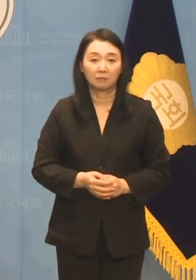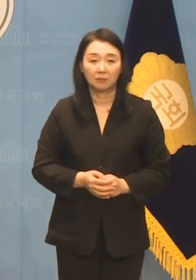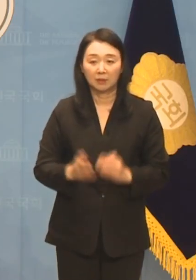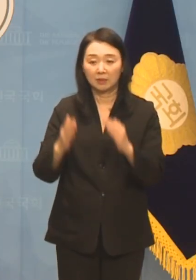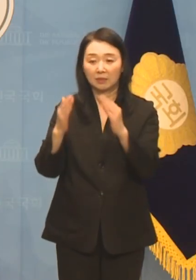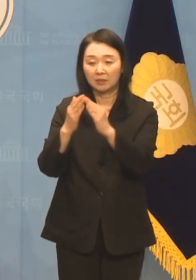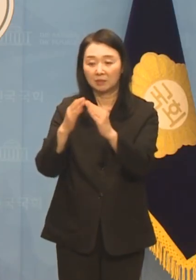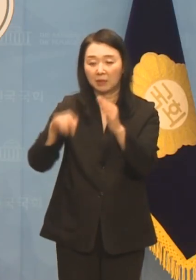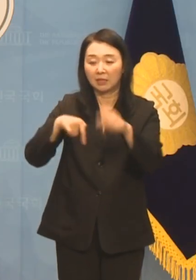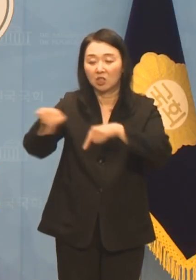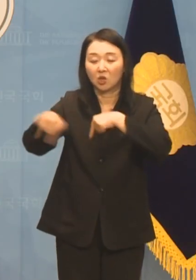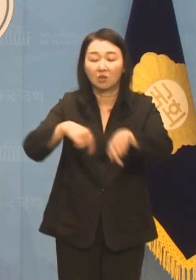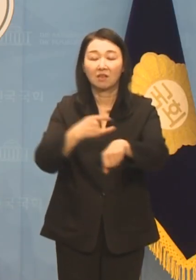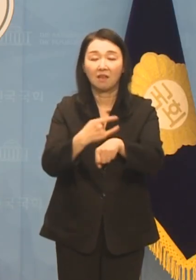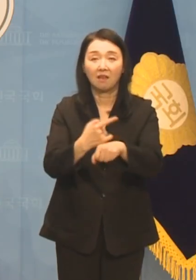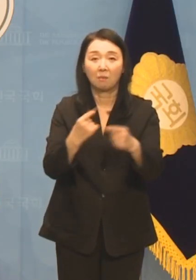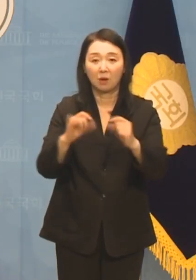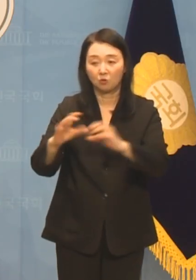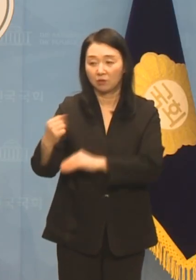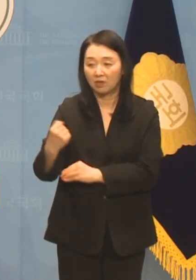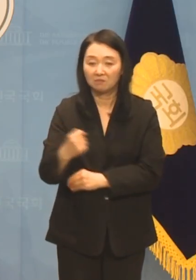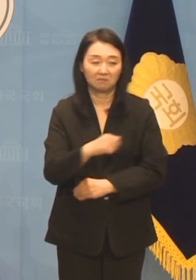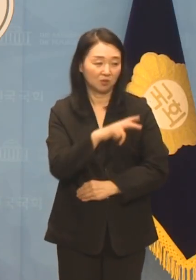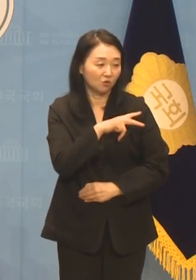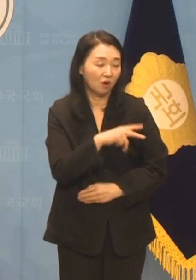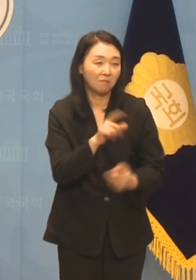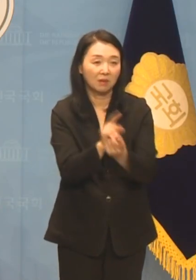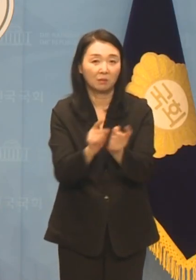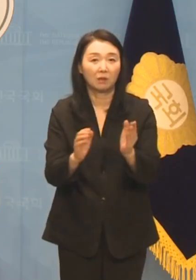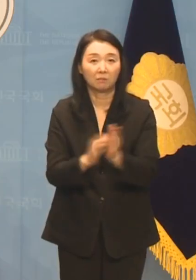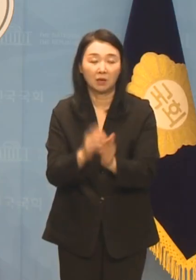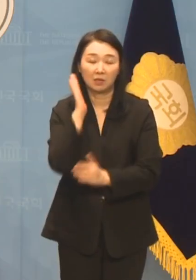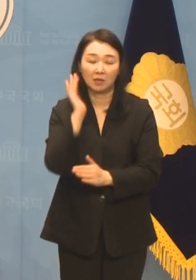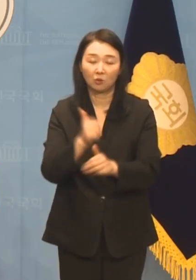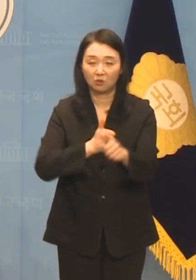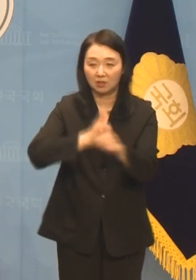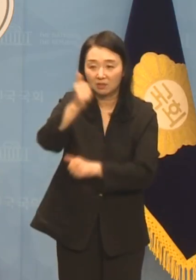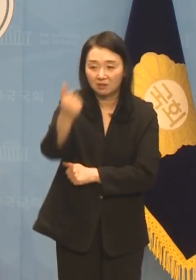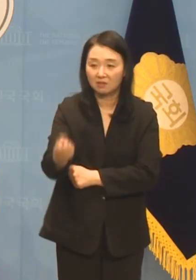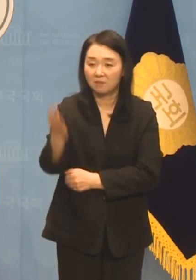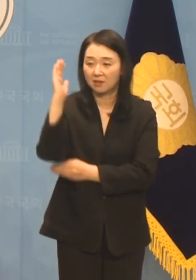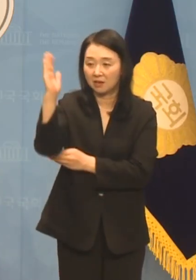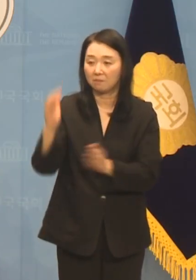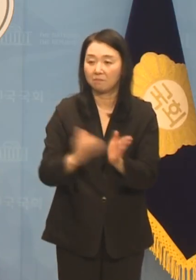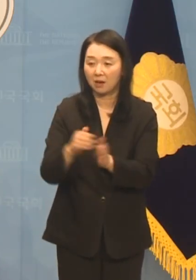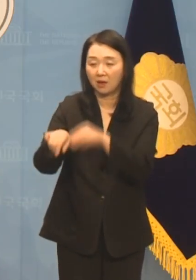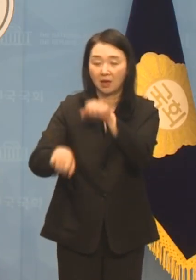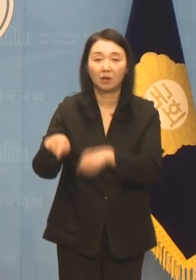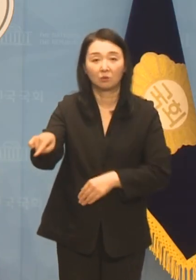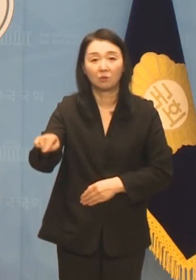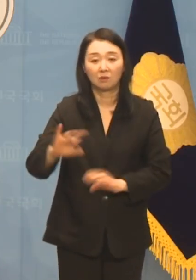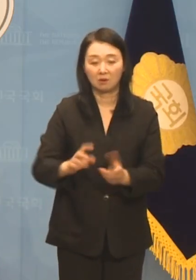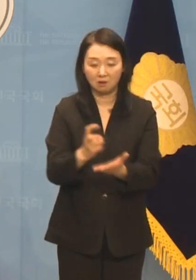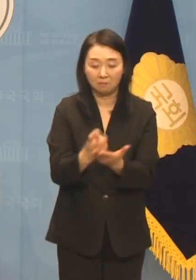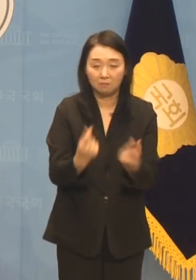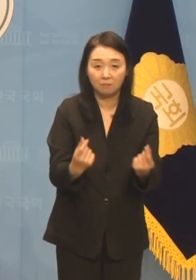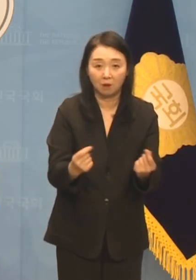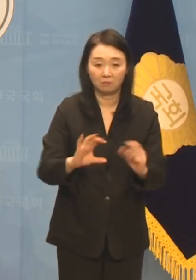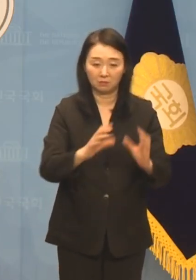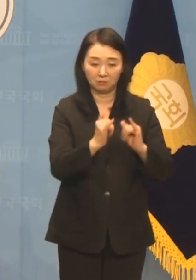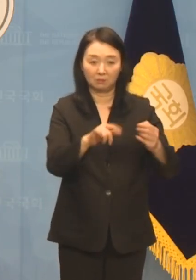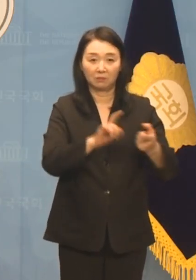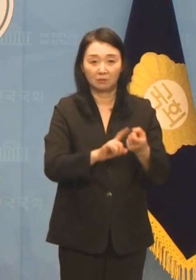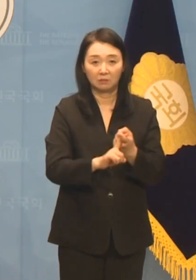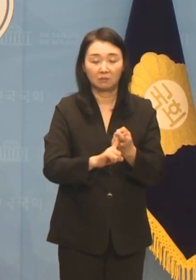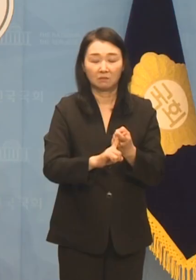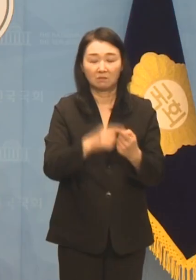정치를 하며 국민의힘 중진들을 만나고 대선 승리 메시지를 내는 모든 행위가 헌법과 국민에